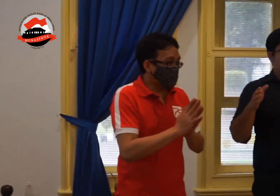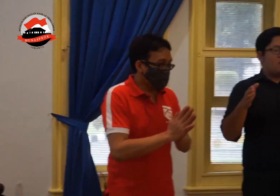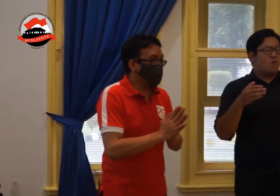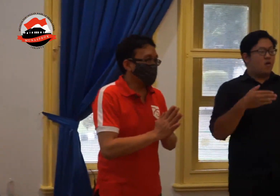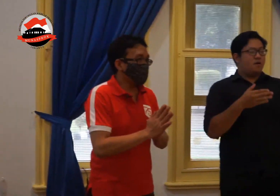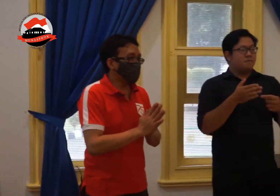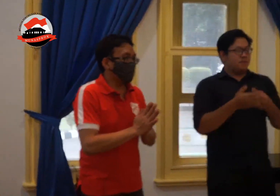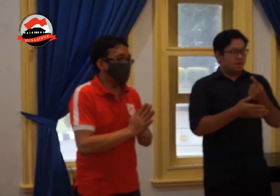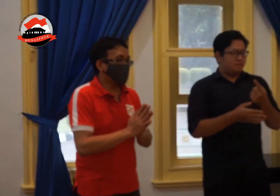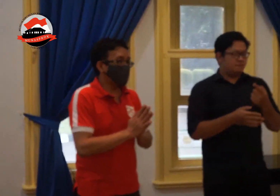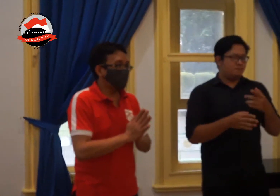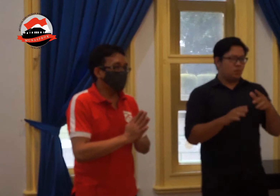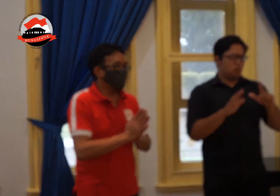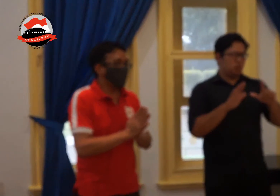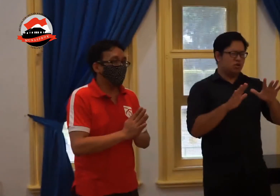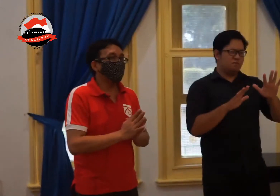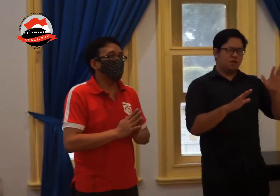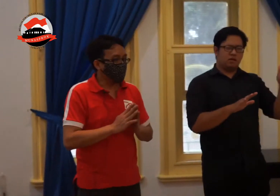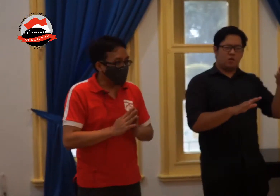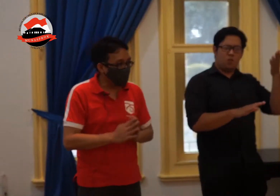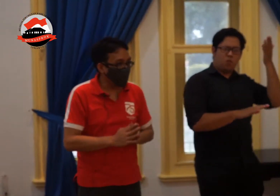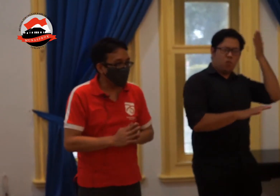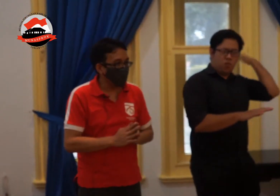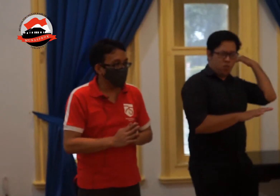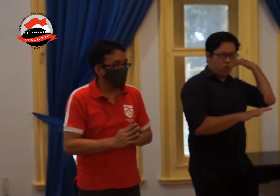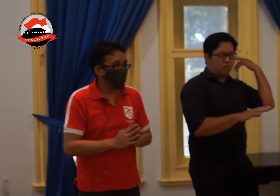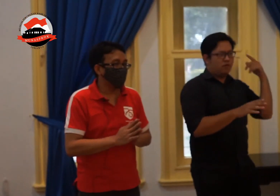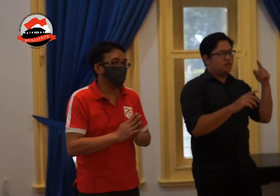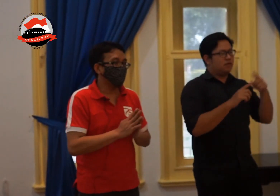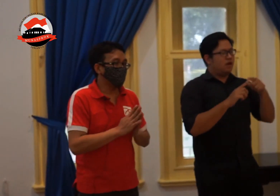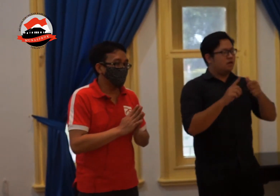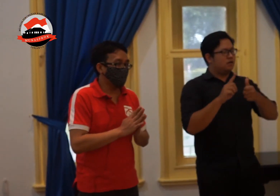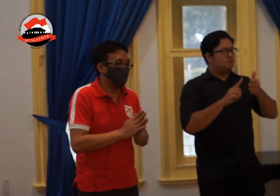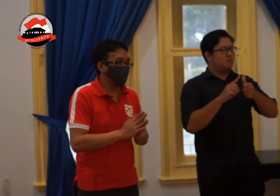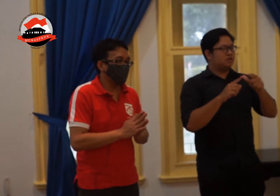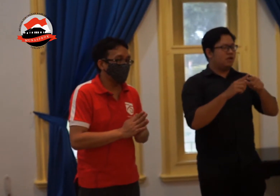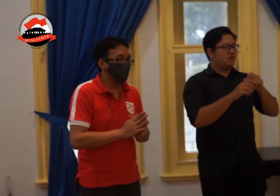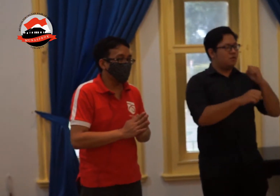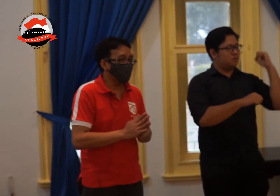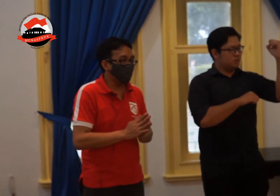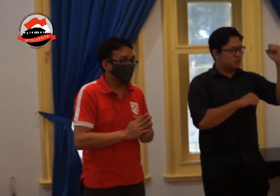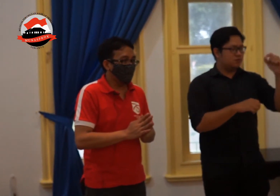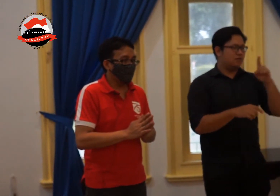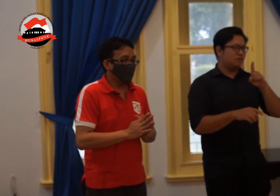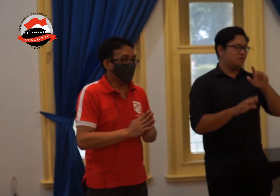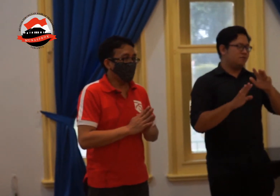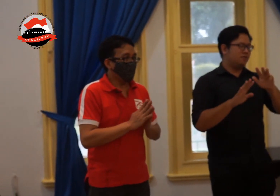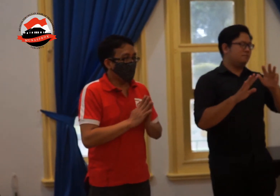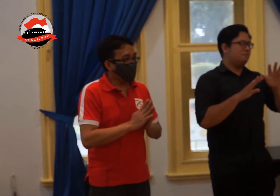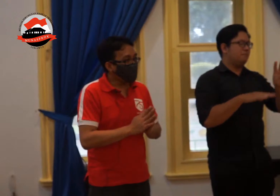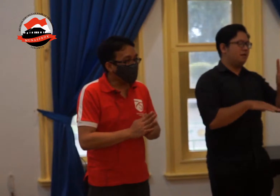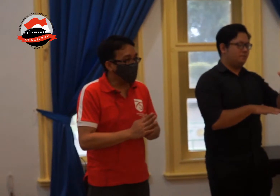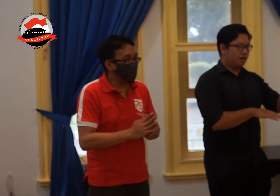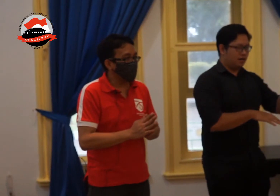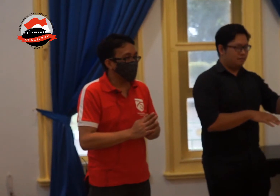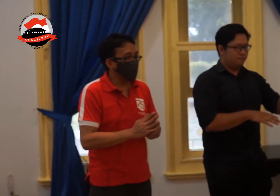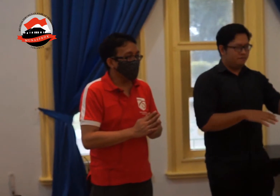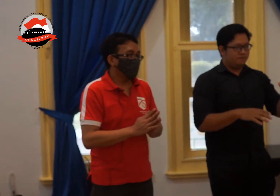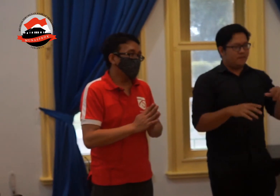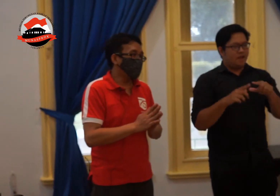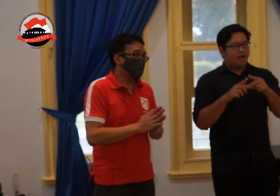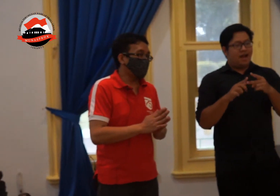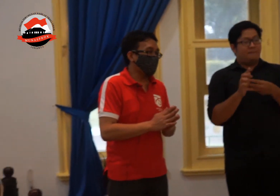pada 75 tahun yang lalu, tanggal 16 Agustus tahun 1945, Ahmad